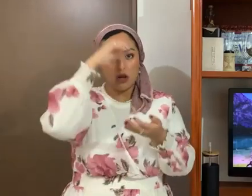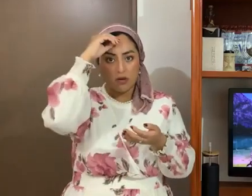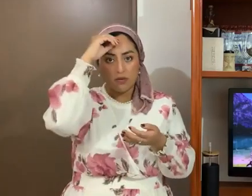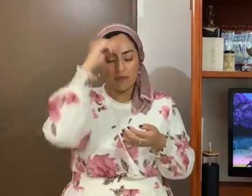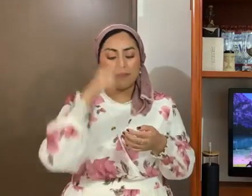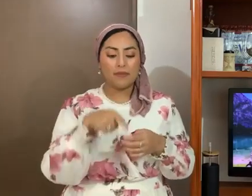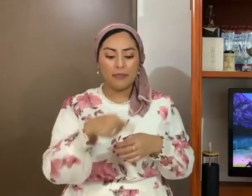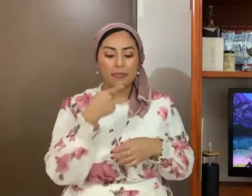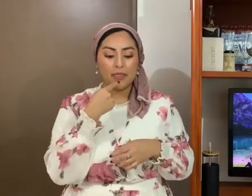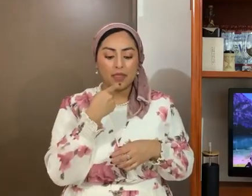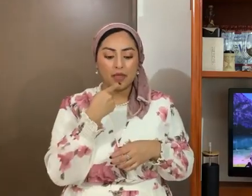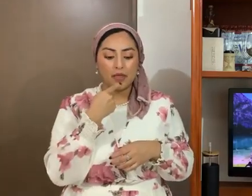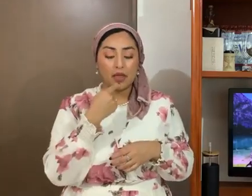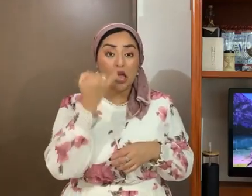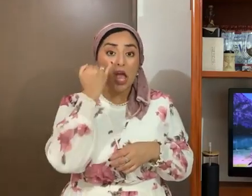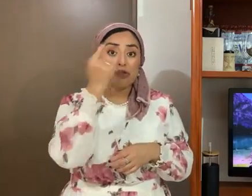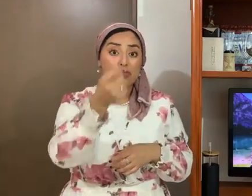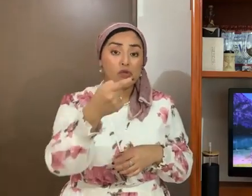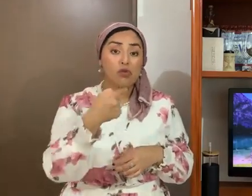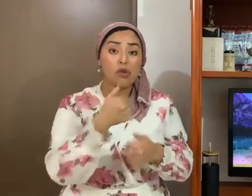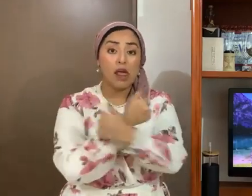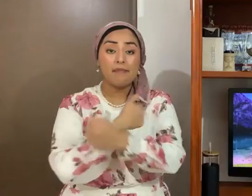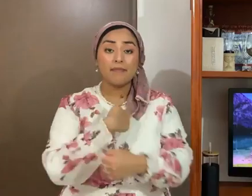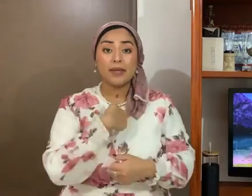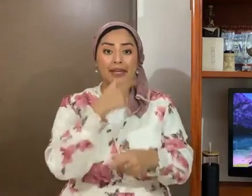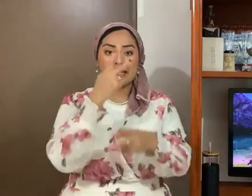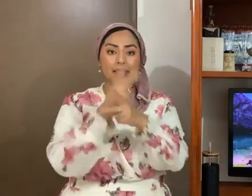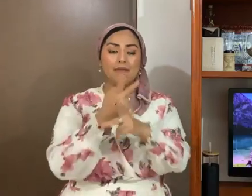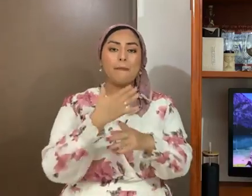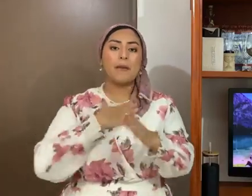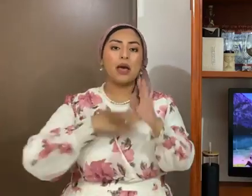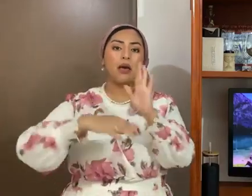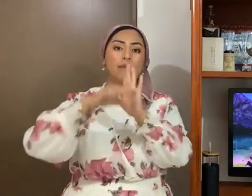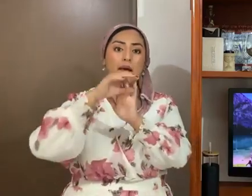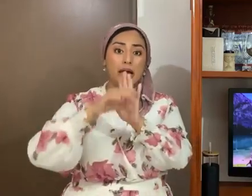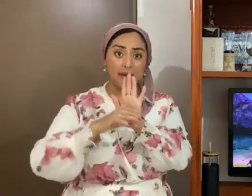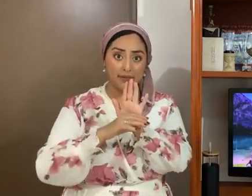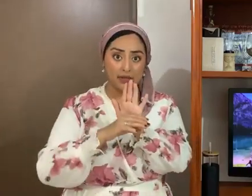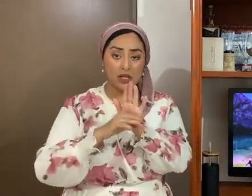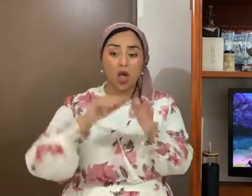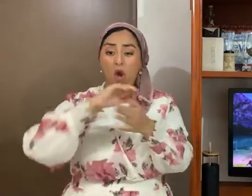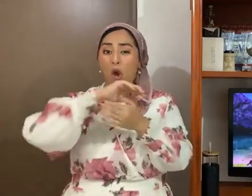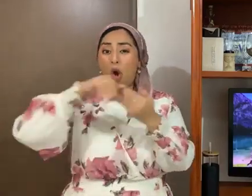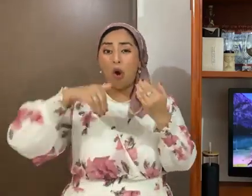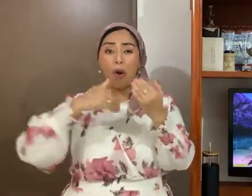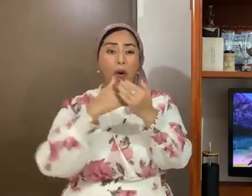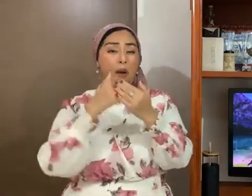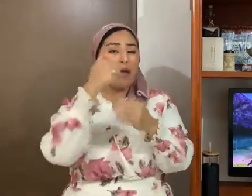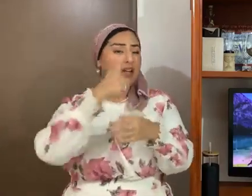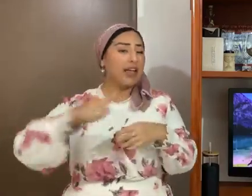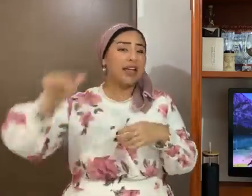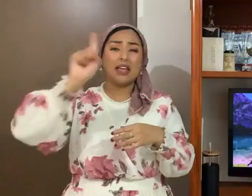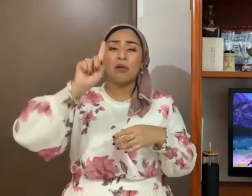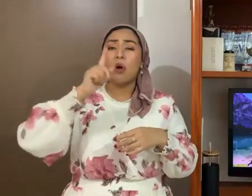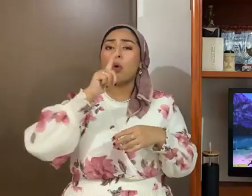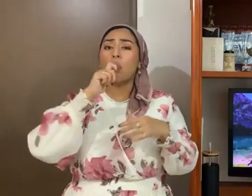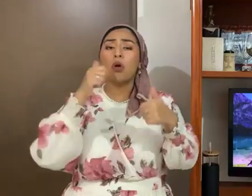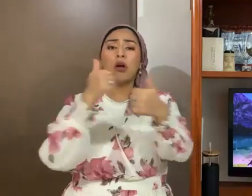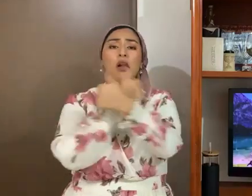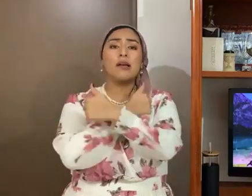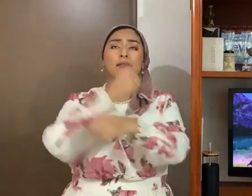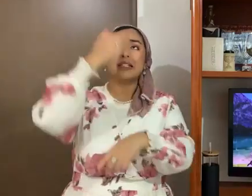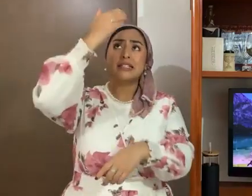aprendernos. Dice ahí, si me amáis, guardad mis mandamientos. Todo aquel que ama al Eterno, todo aquel que ama